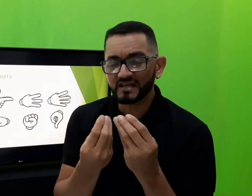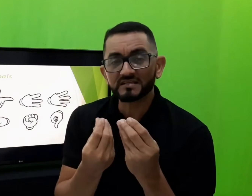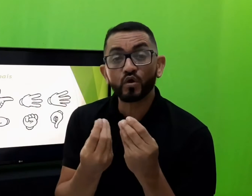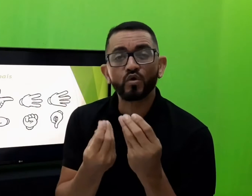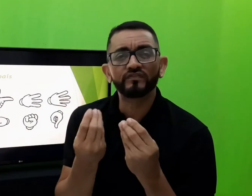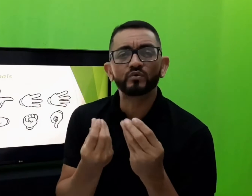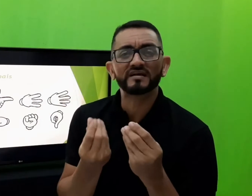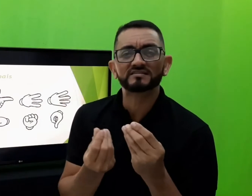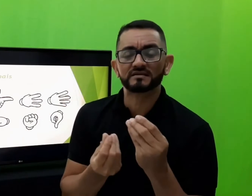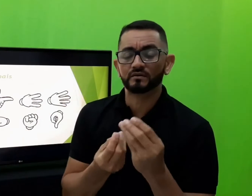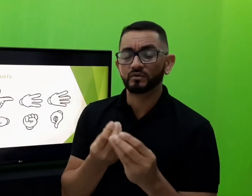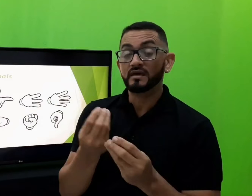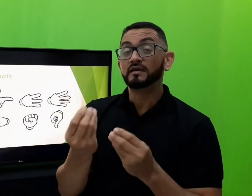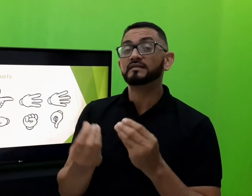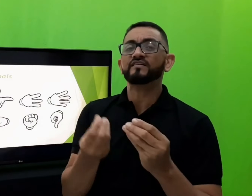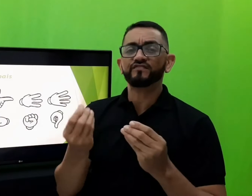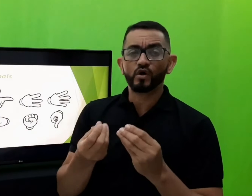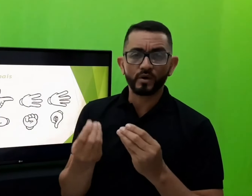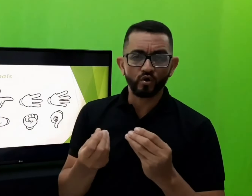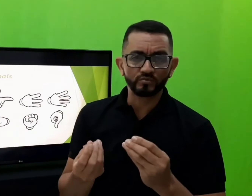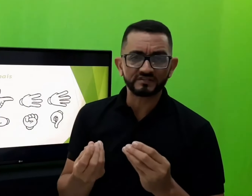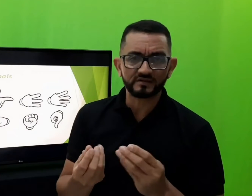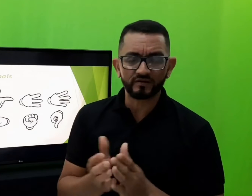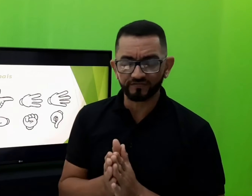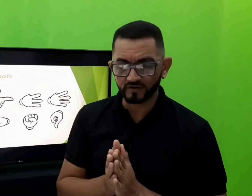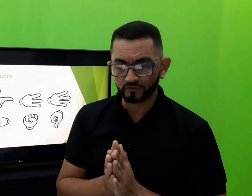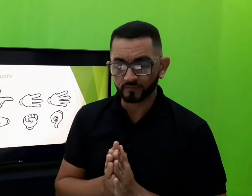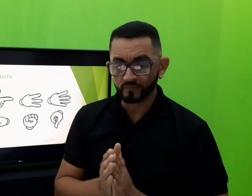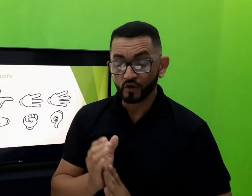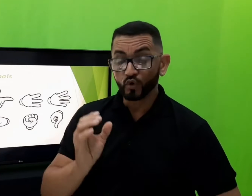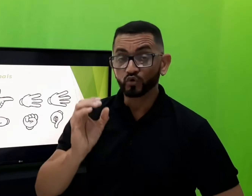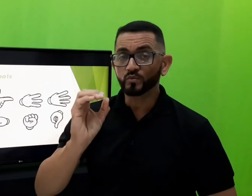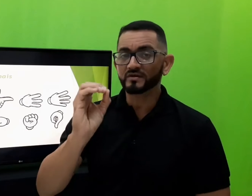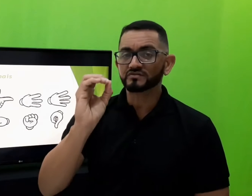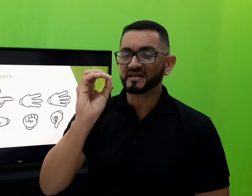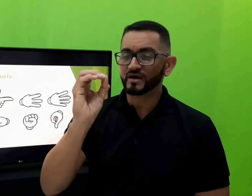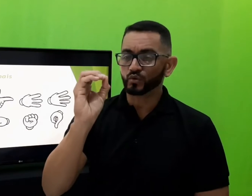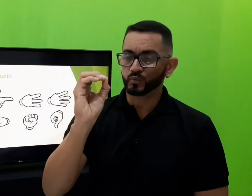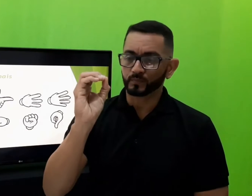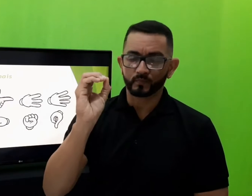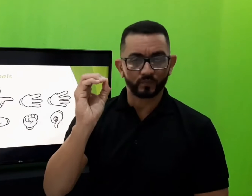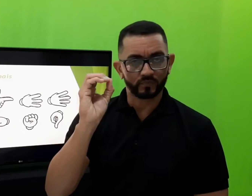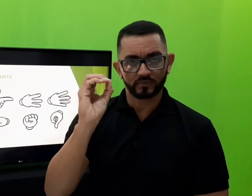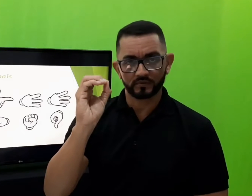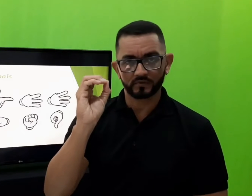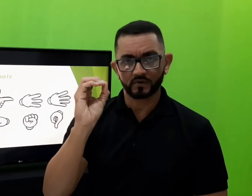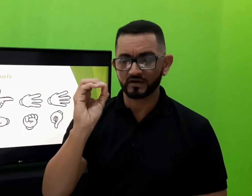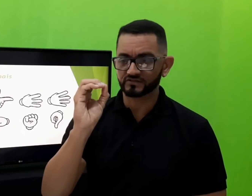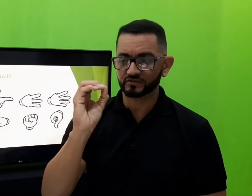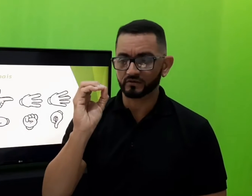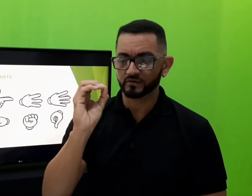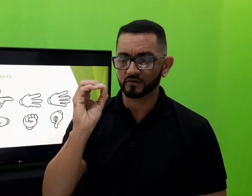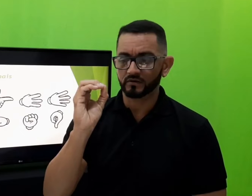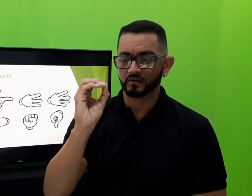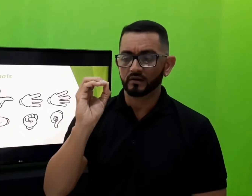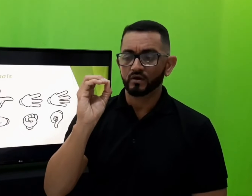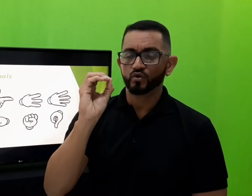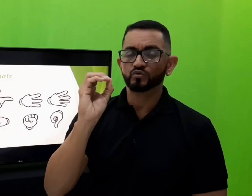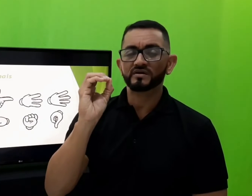dessa configuração e da forma como o sinal é feito. O número 0, olha só, o número